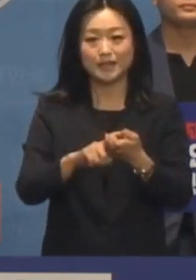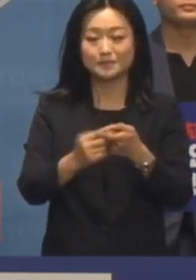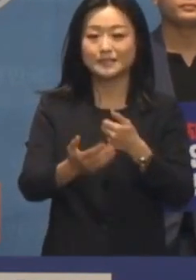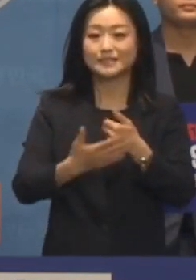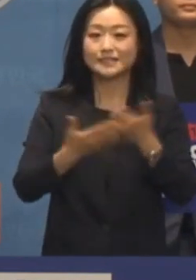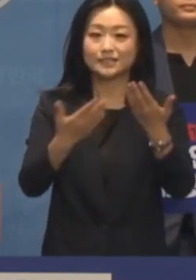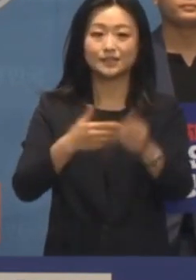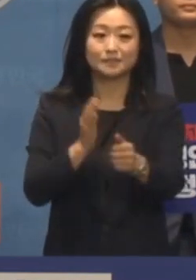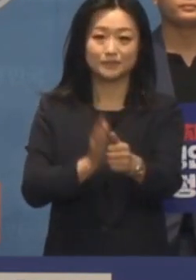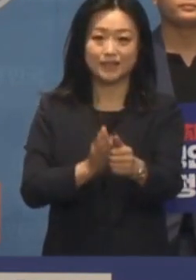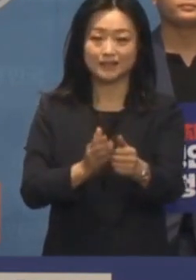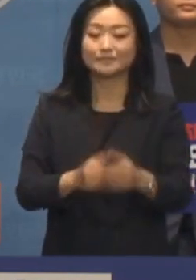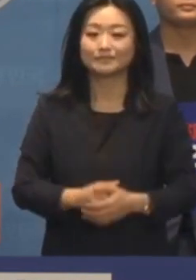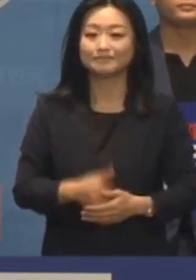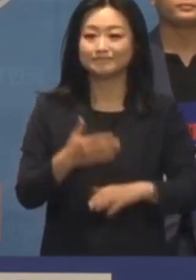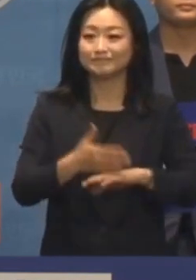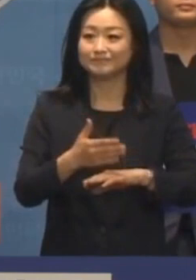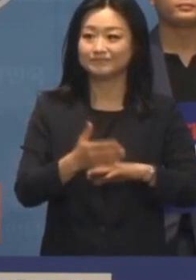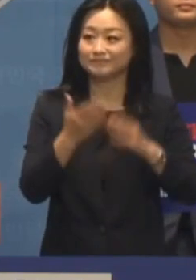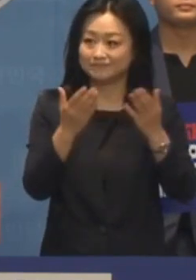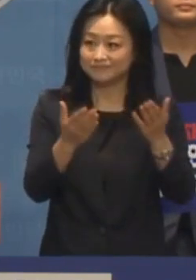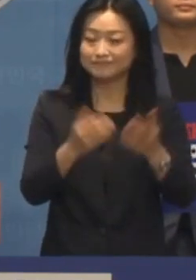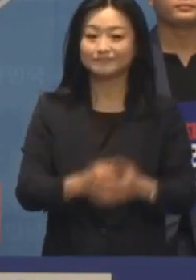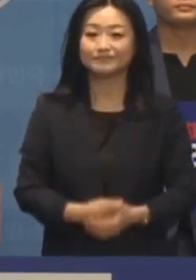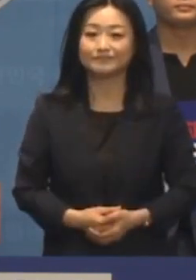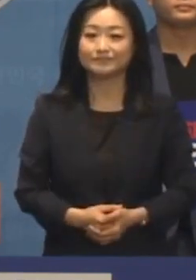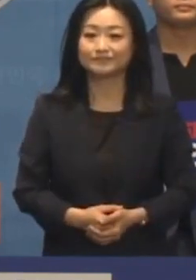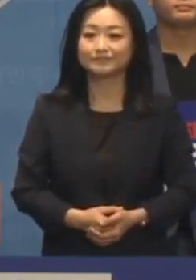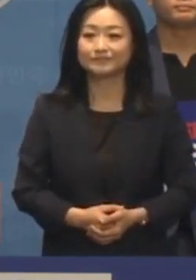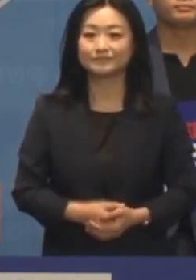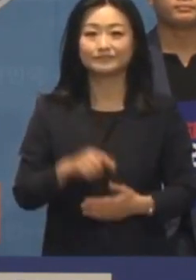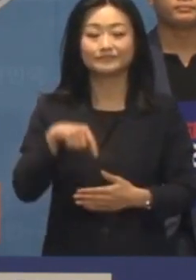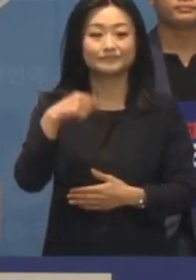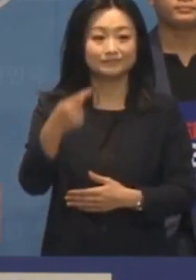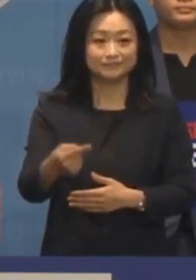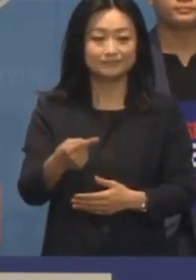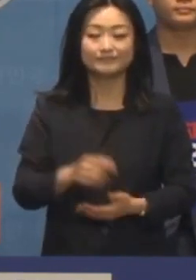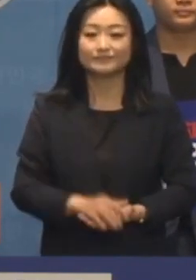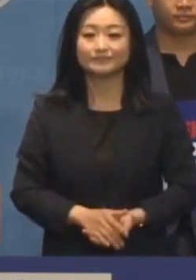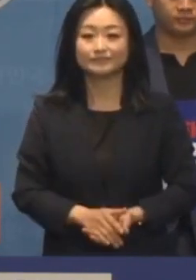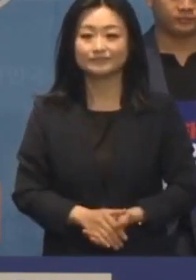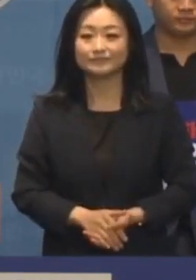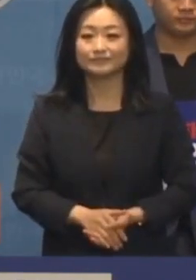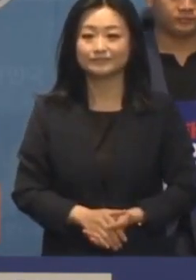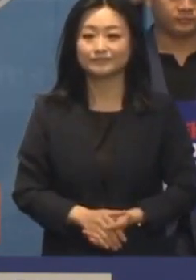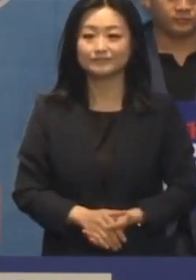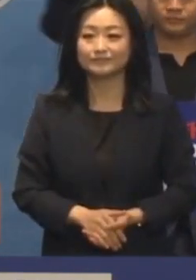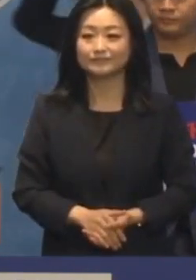지지를 부탁드립니다. 감사합니다. 네, 다음 순서대로 해주시기 바랍니다.